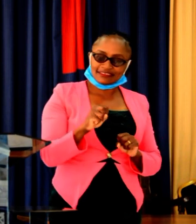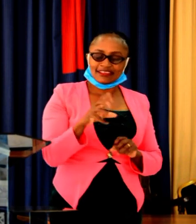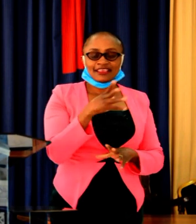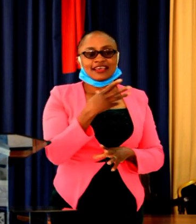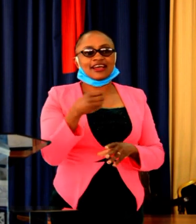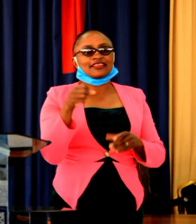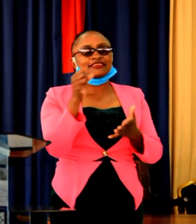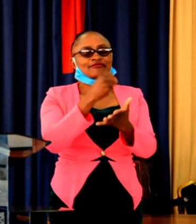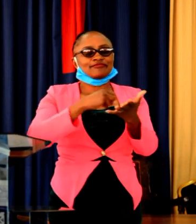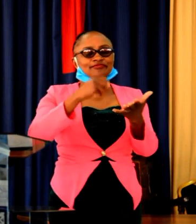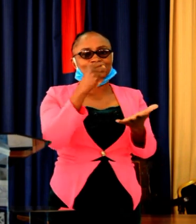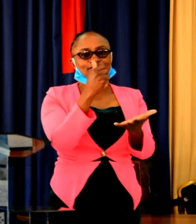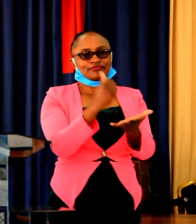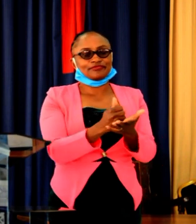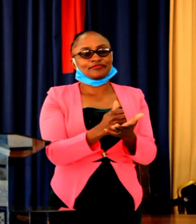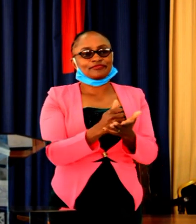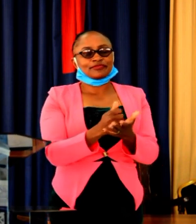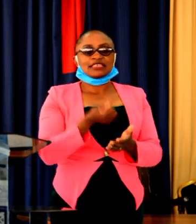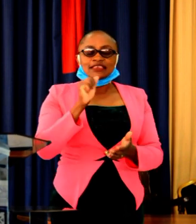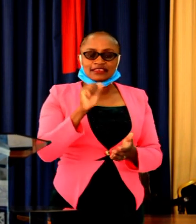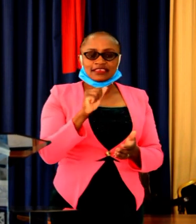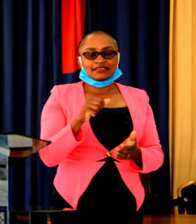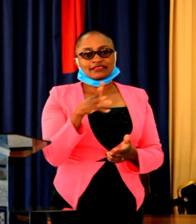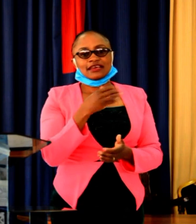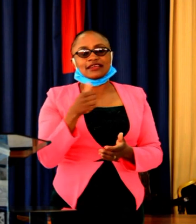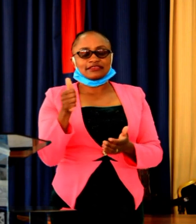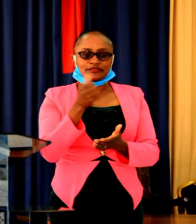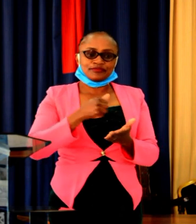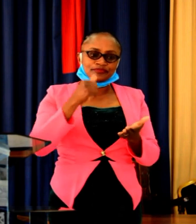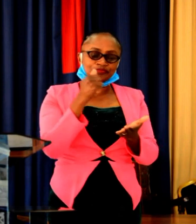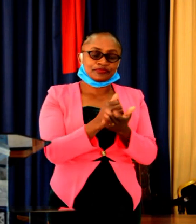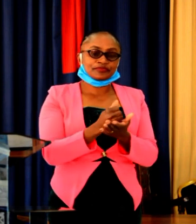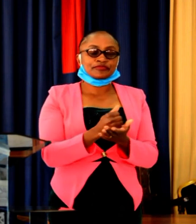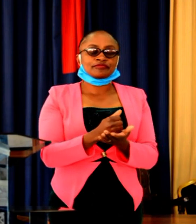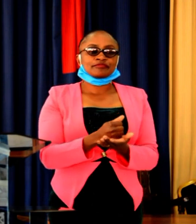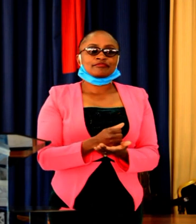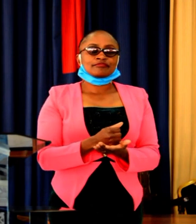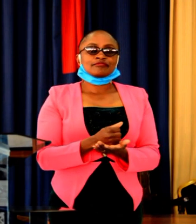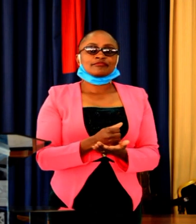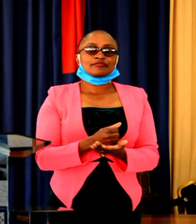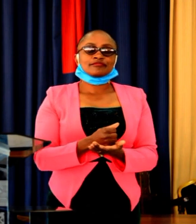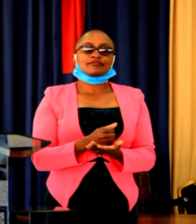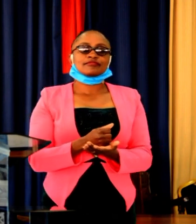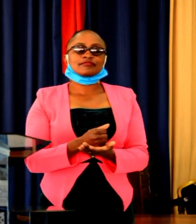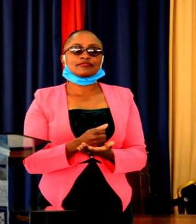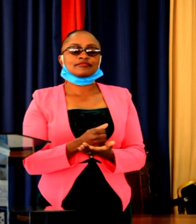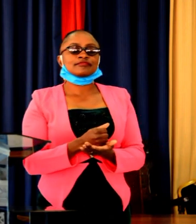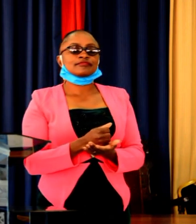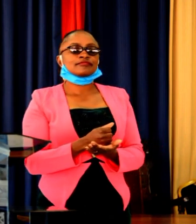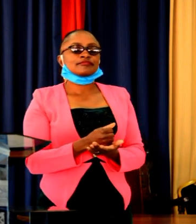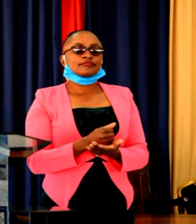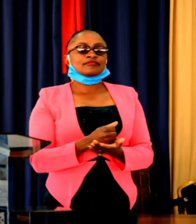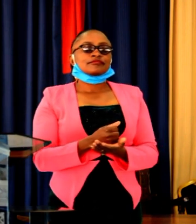ndio na hutimia. Ni ndio na amina. Tasoma in 2 Chronicles, Corinthians chapter 1 verse